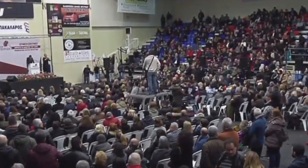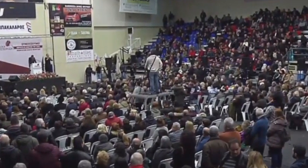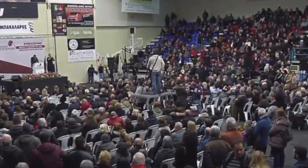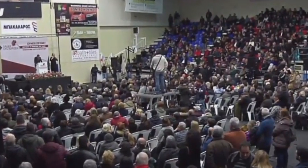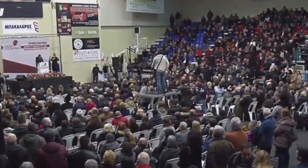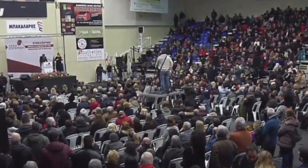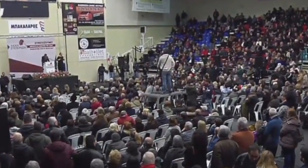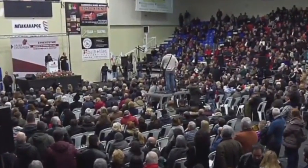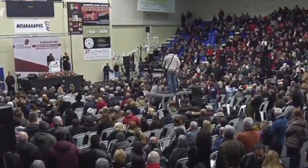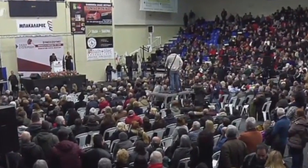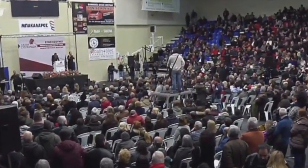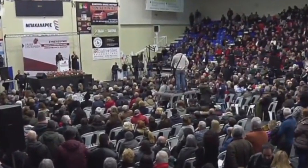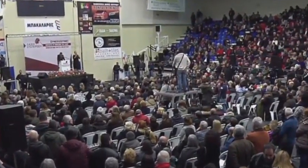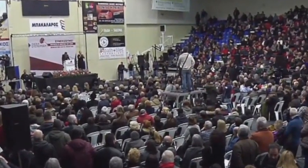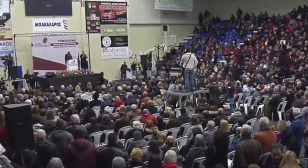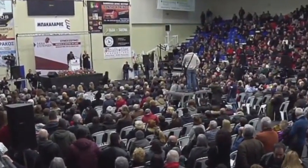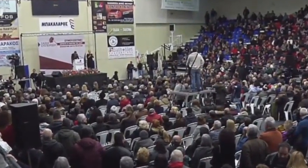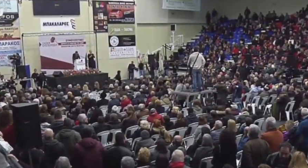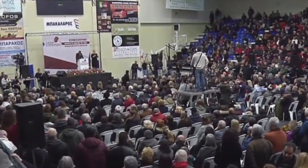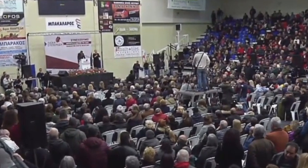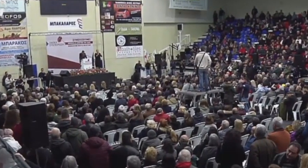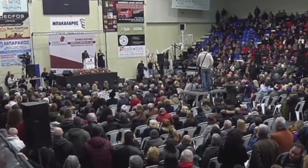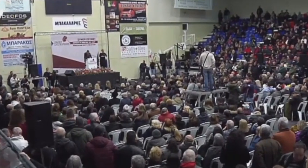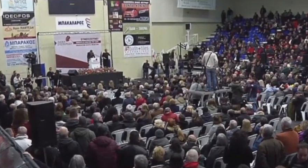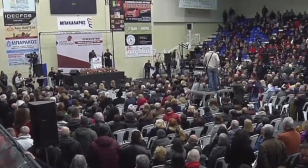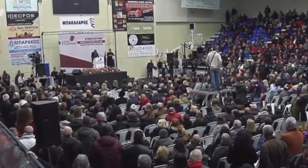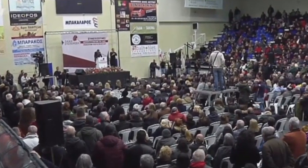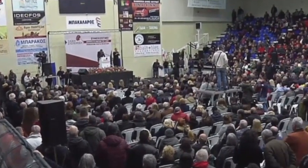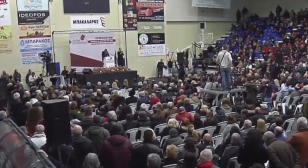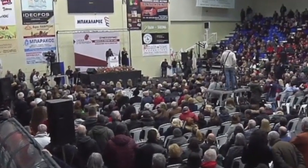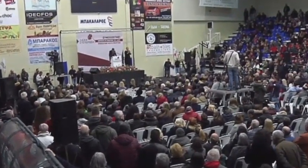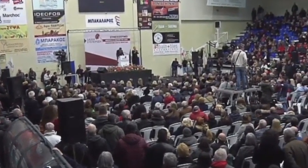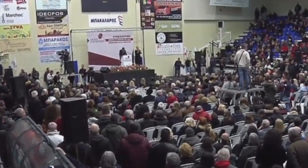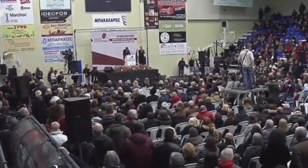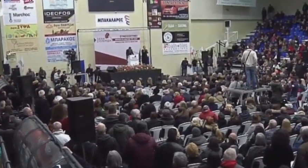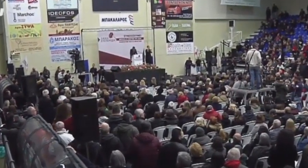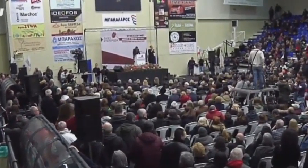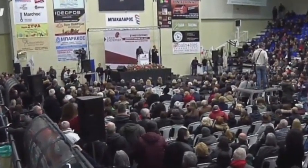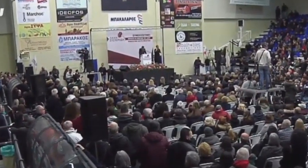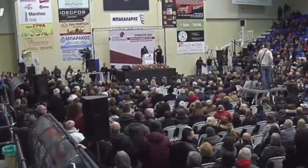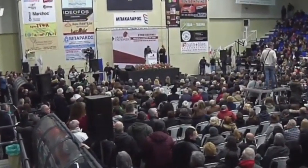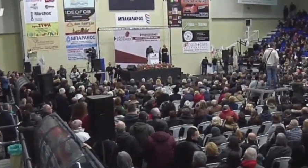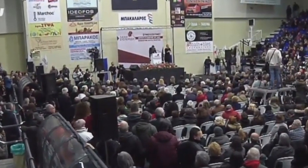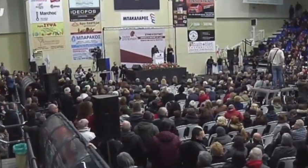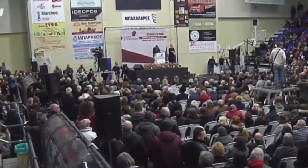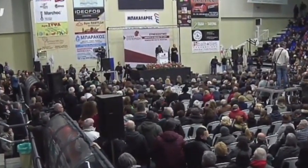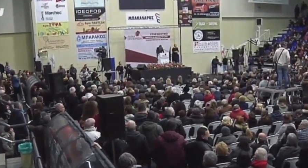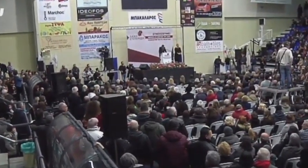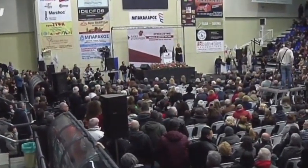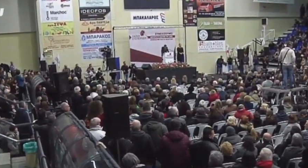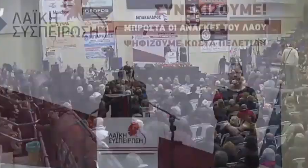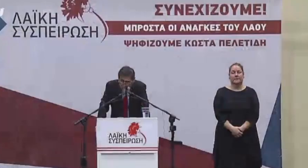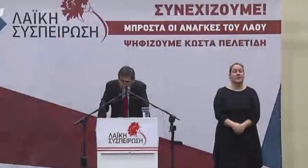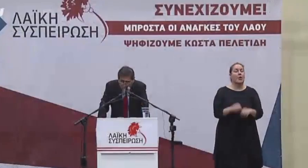Ταϊκβοντό, προπονητής στους Παγκόσμιους Παιδικούς Αγώνες του Ταϊπέι το 2016 με το Δήμο Πατρέων, προπονητής